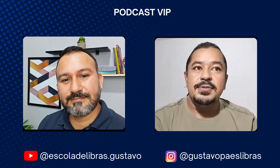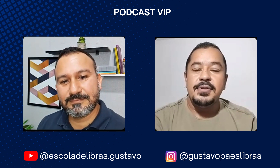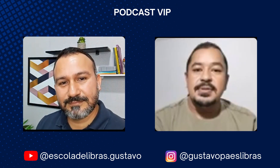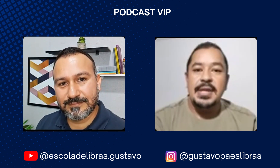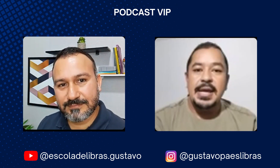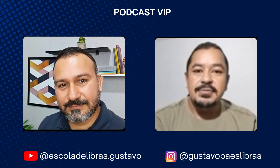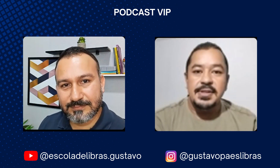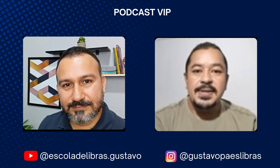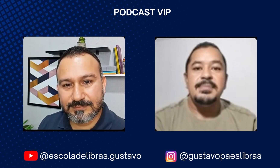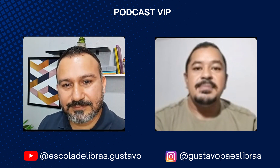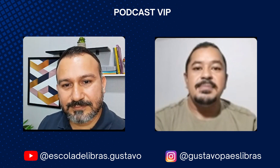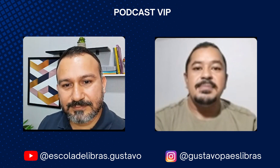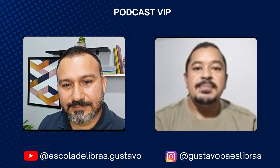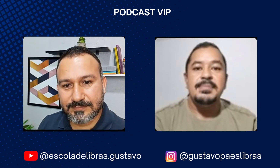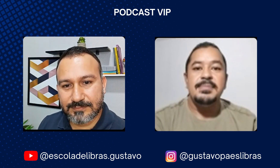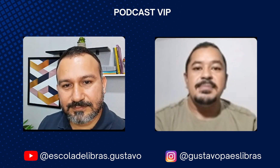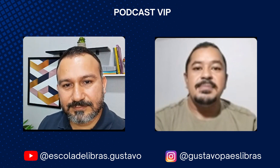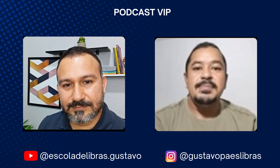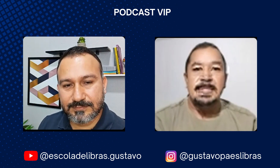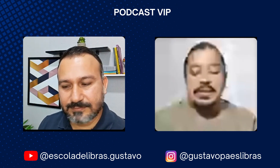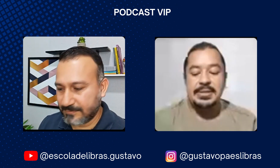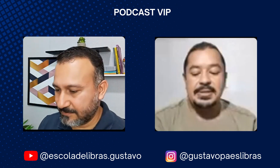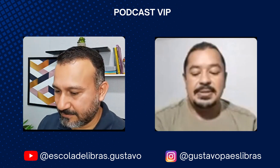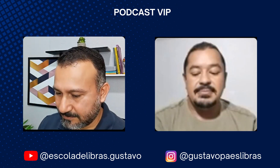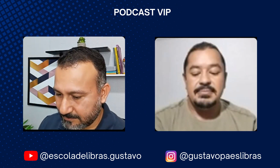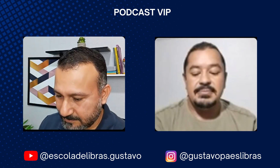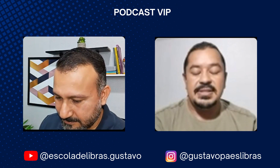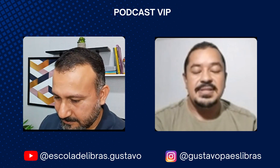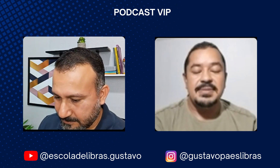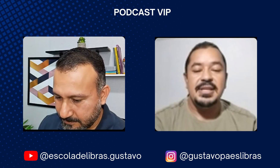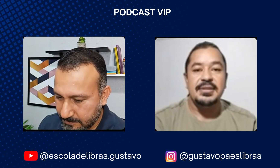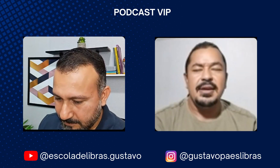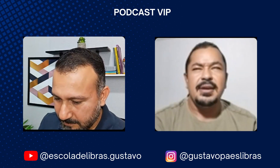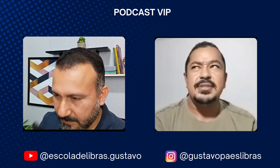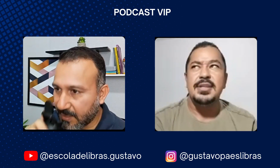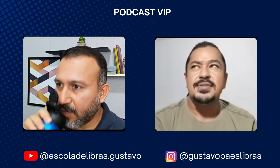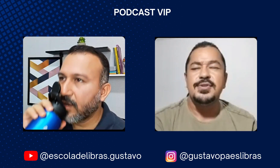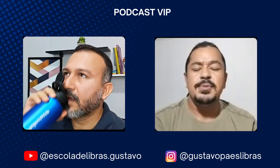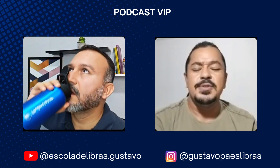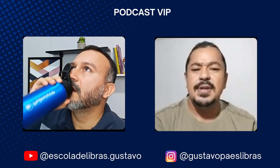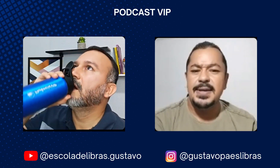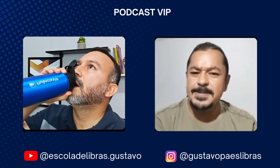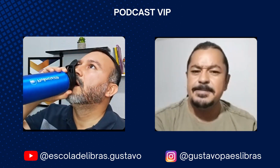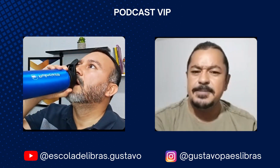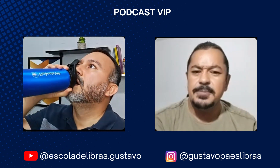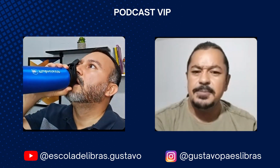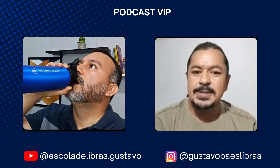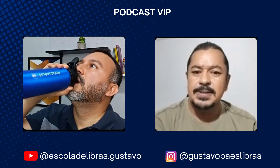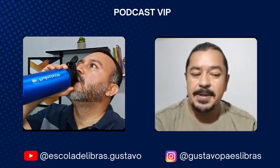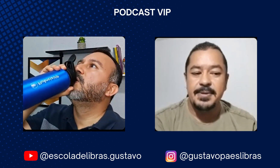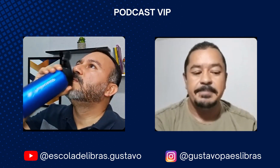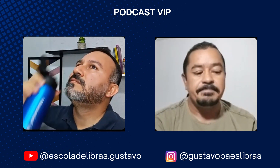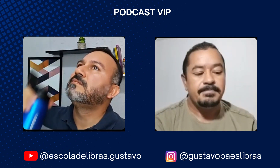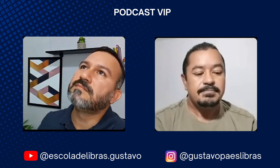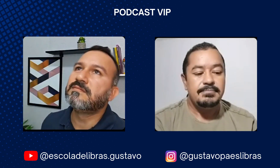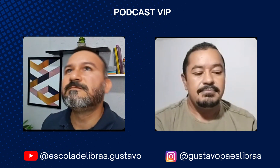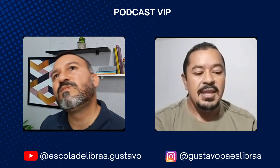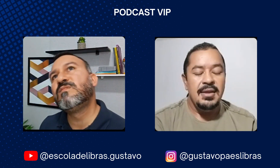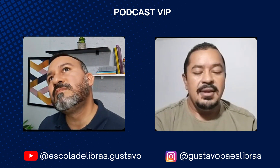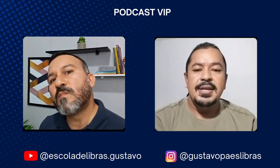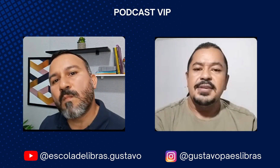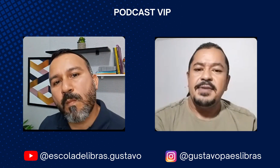Na época, quando eu estudei o curso técnico de Libras, teve uma disciplina, eu acho que era socioemocionais, se eu não me engano, na